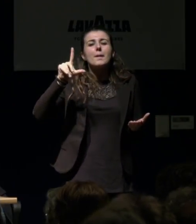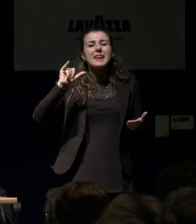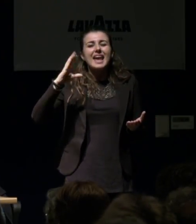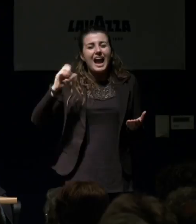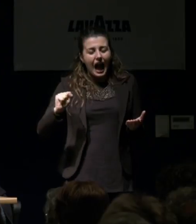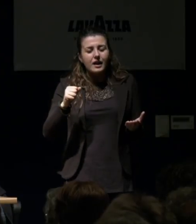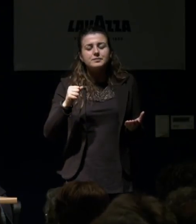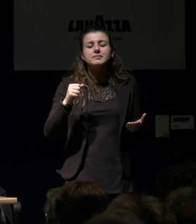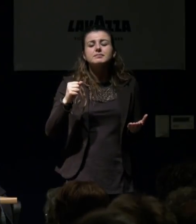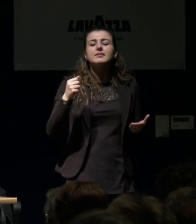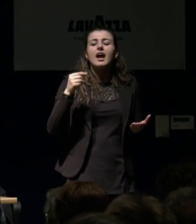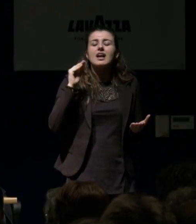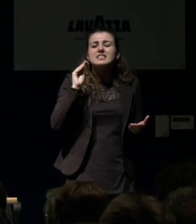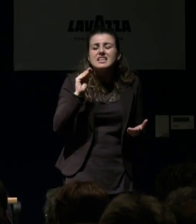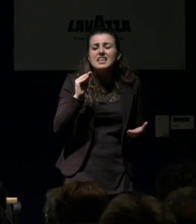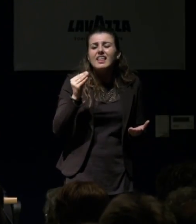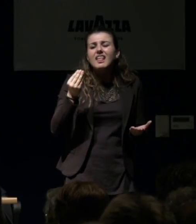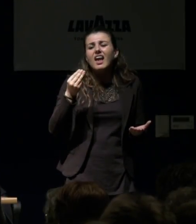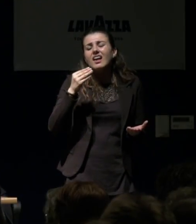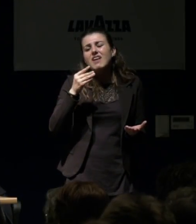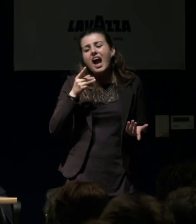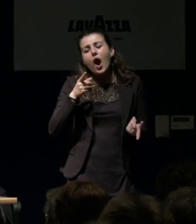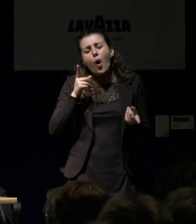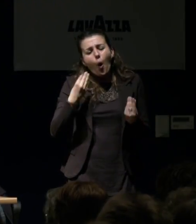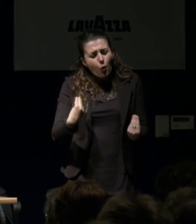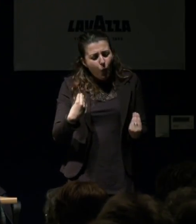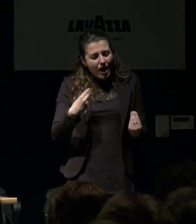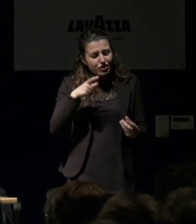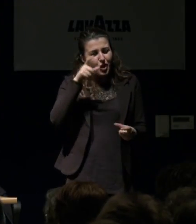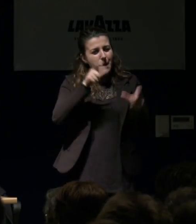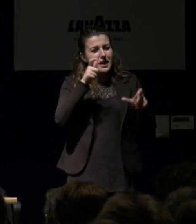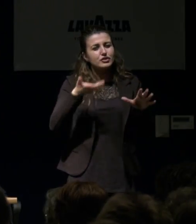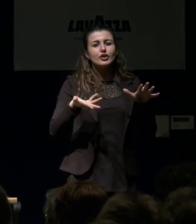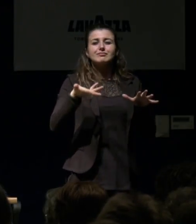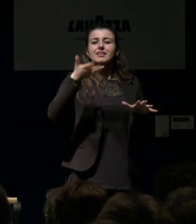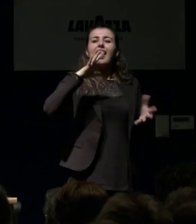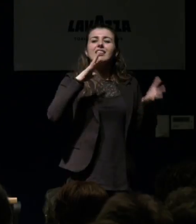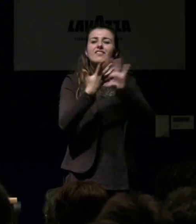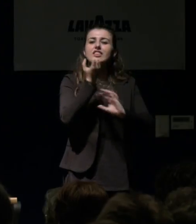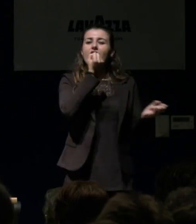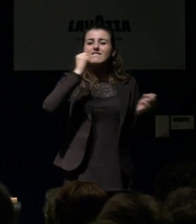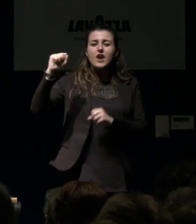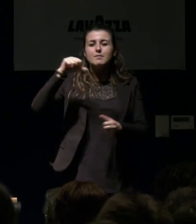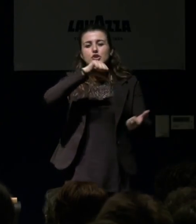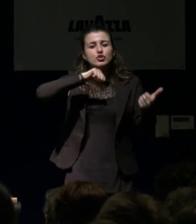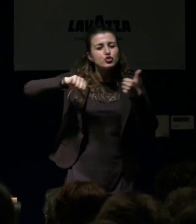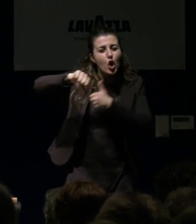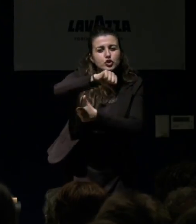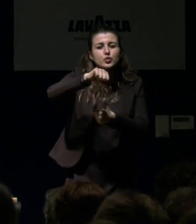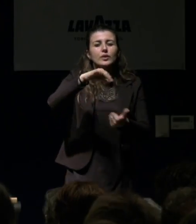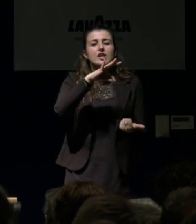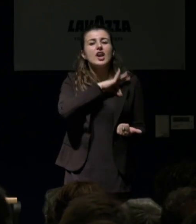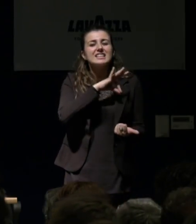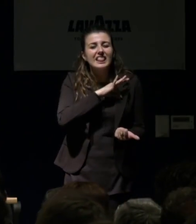quando l'hanno tori parlando di altro si chiedeva quando la notorietà ha cominciato a sostituire la fama la popolarità prendere il posto della